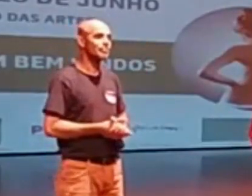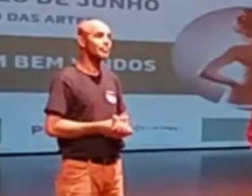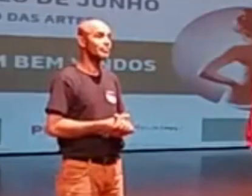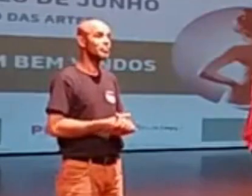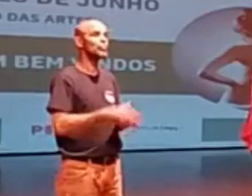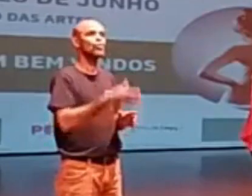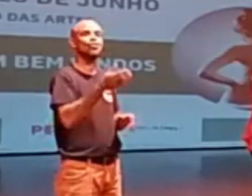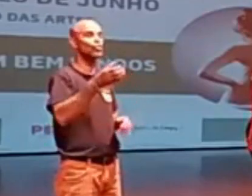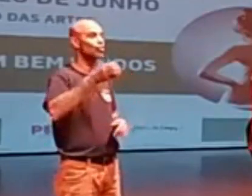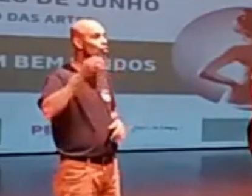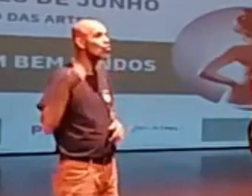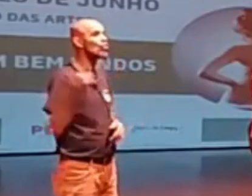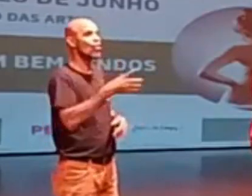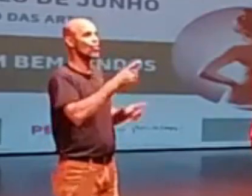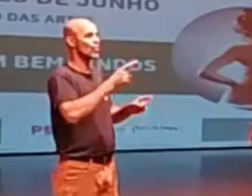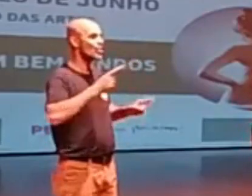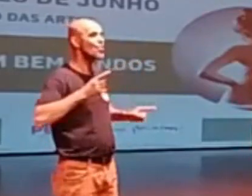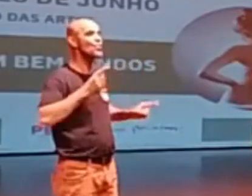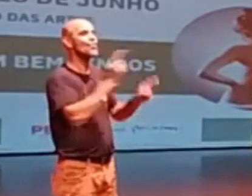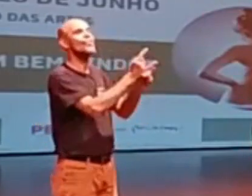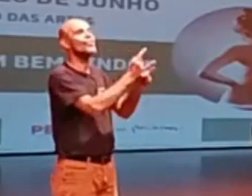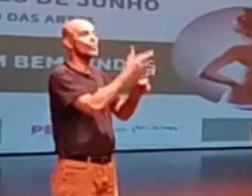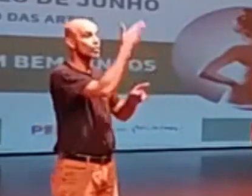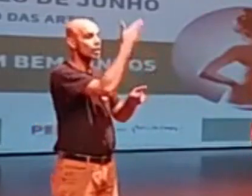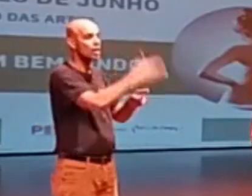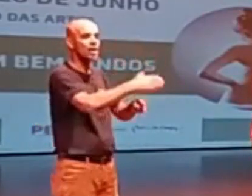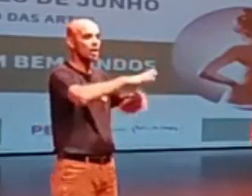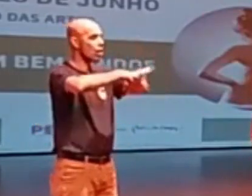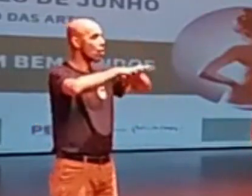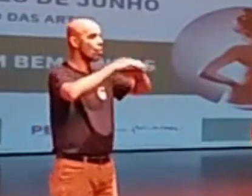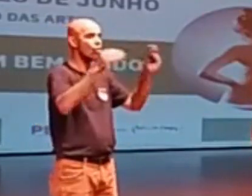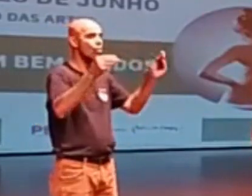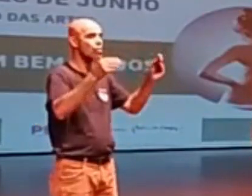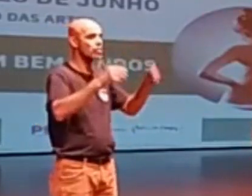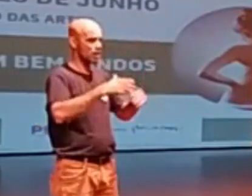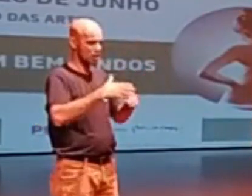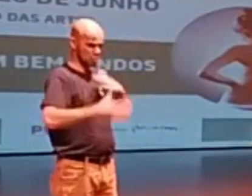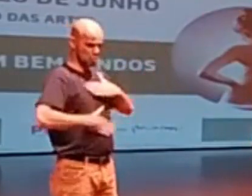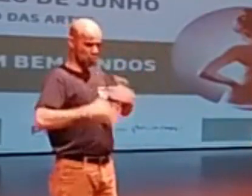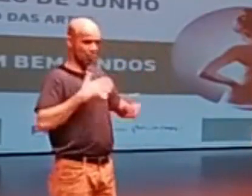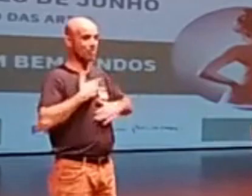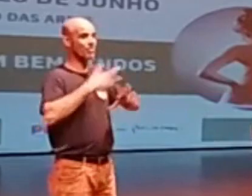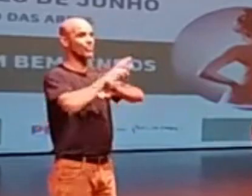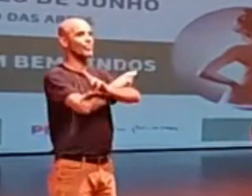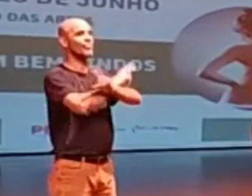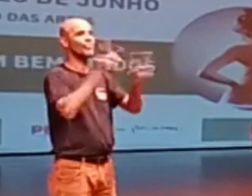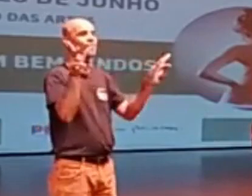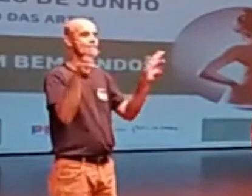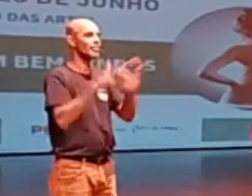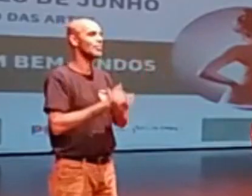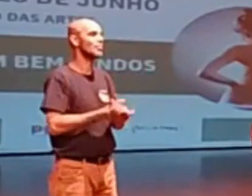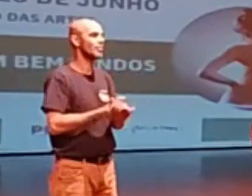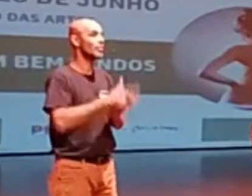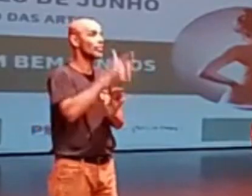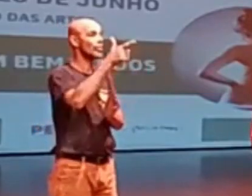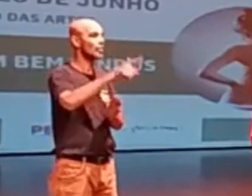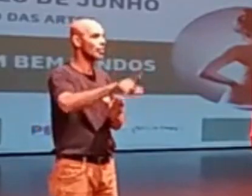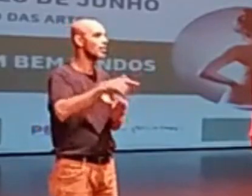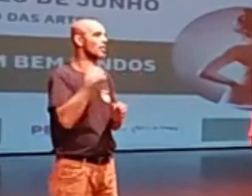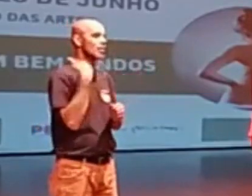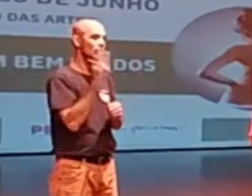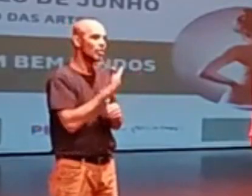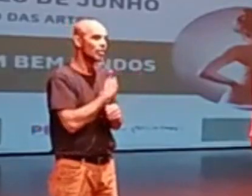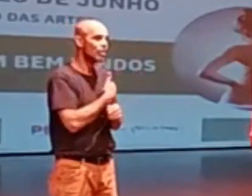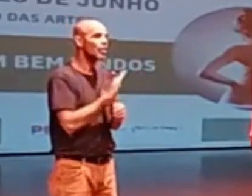novo encontro entre a gente e que tudo isso possa estar diferente e que por isso que a gente, mais uma vez, dá